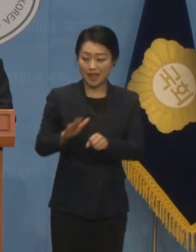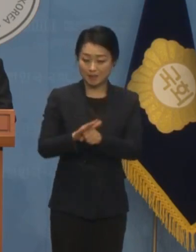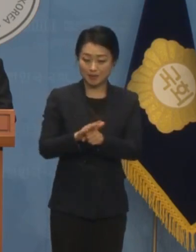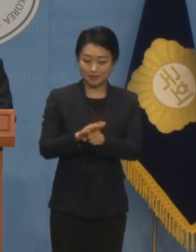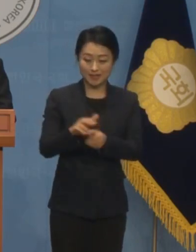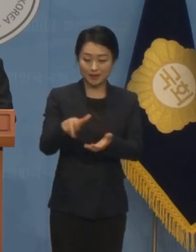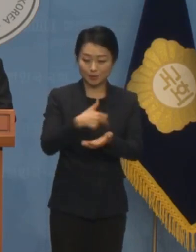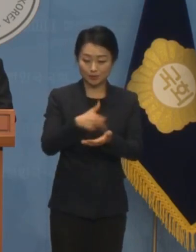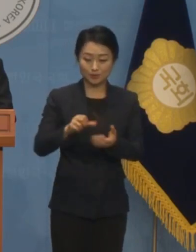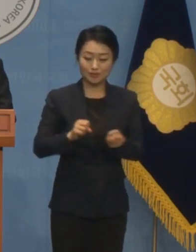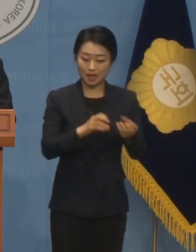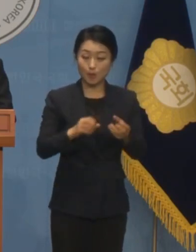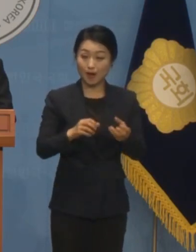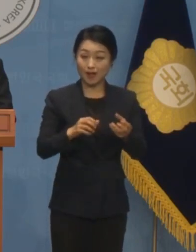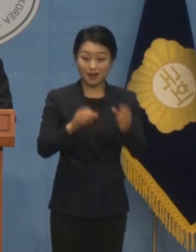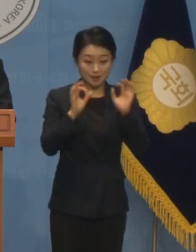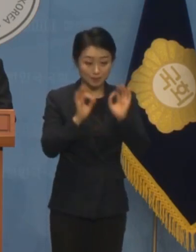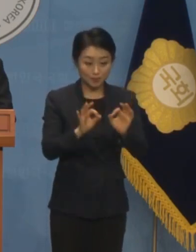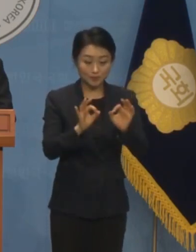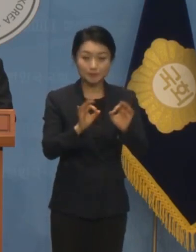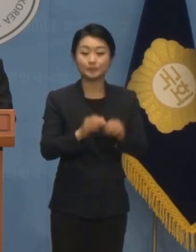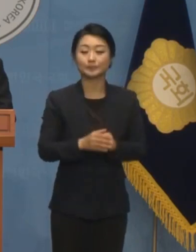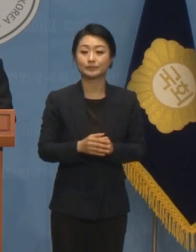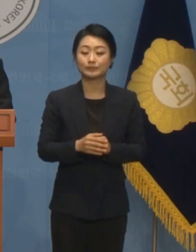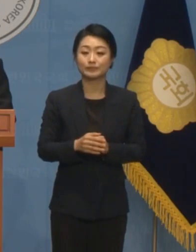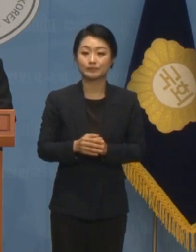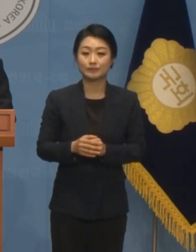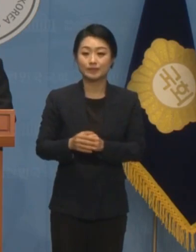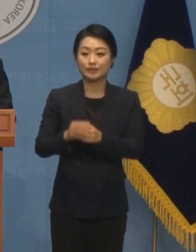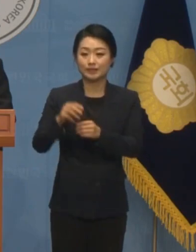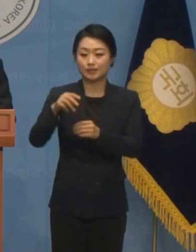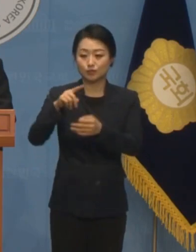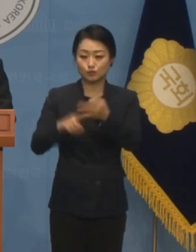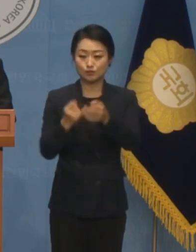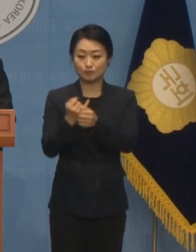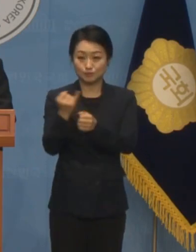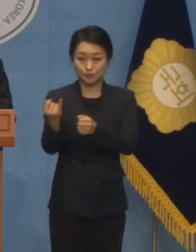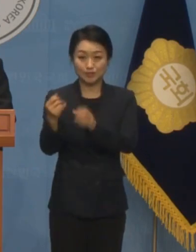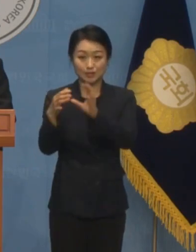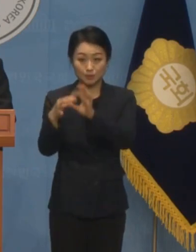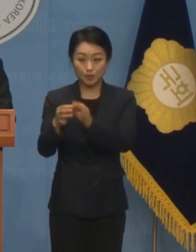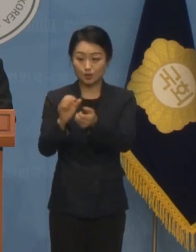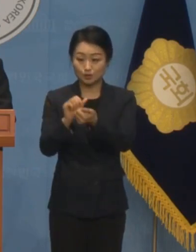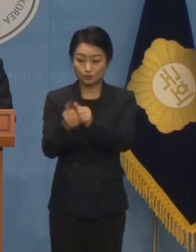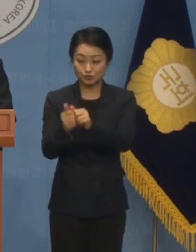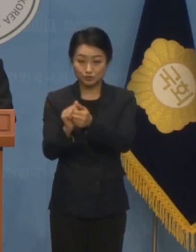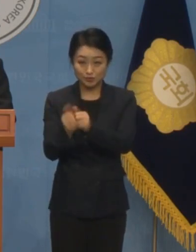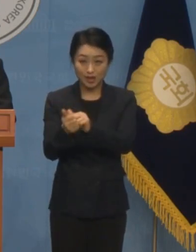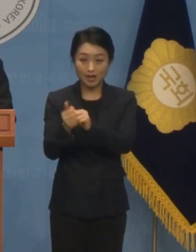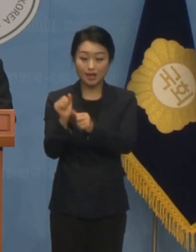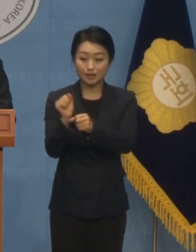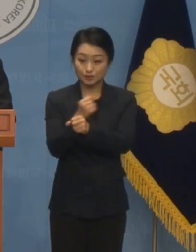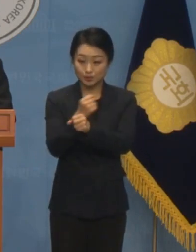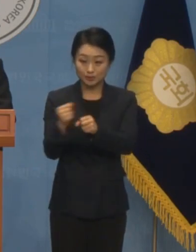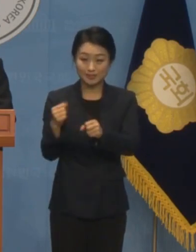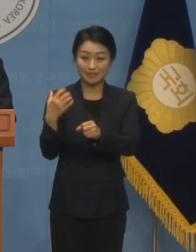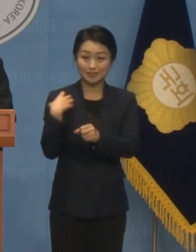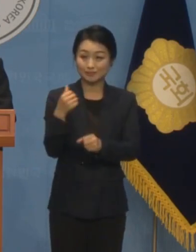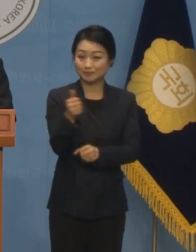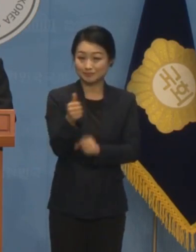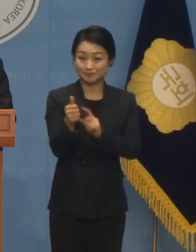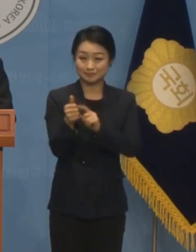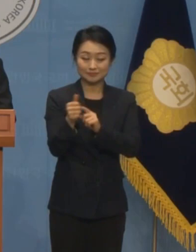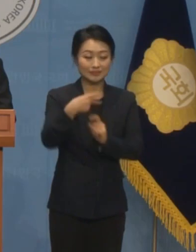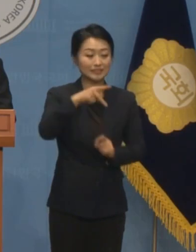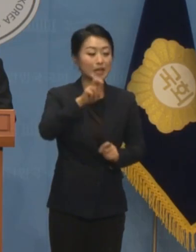대화방에서 도이치모터스 주가 조작 공범 이종호 씨가 3부 내일 체크하고라 말하고 이틀 뒤